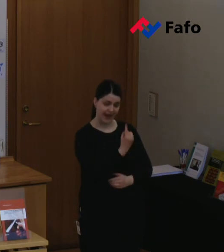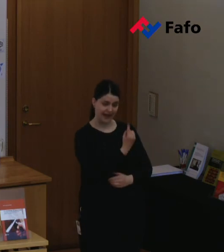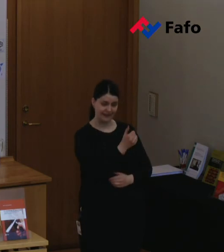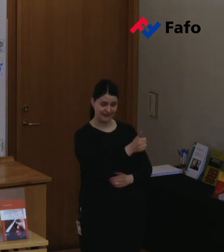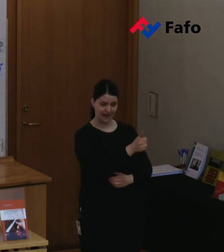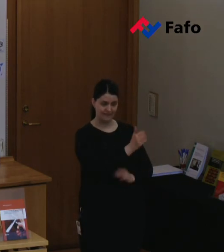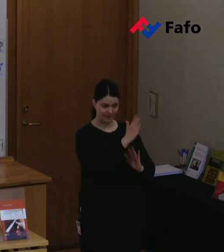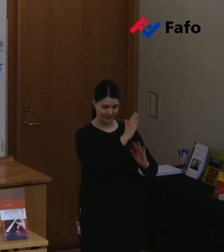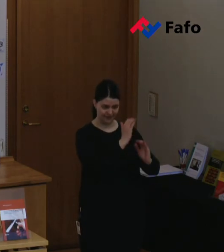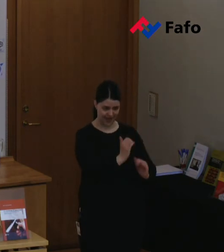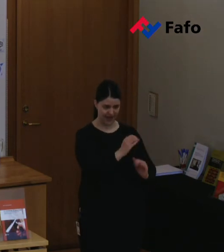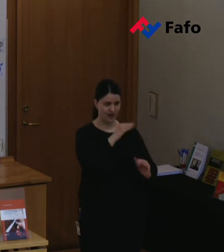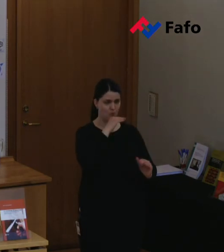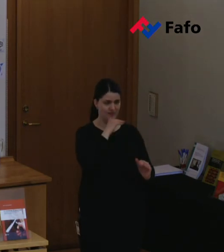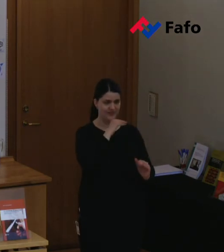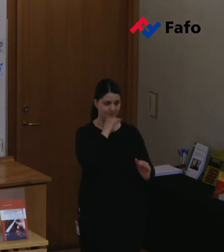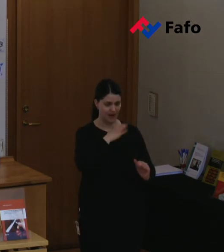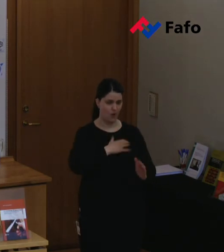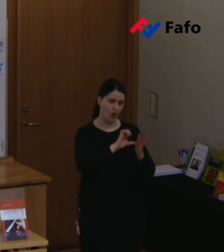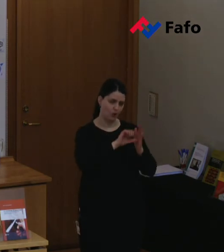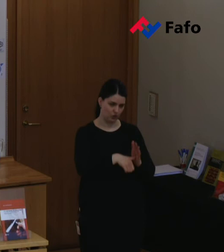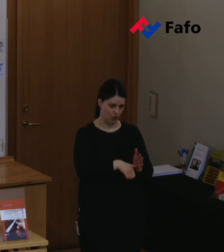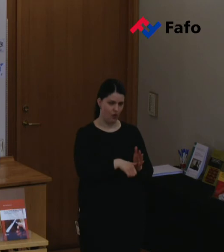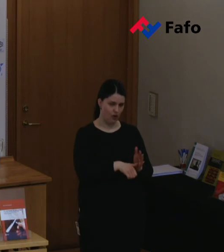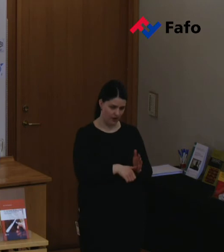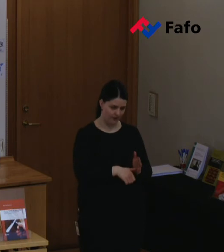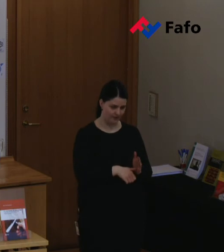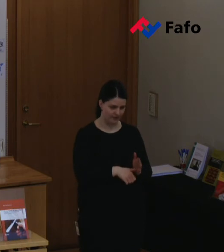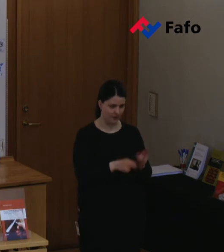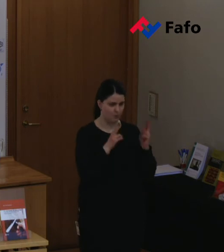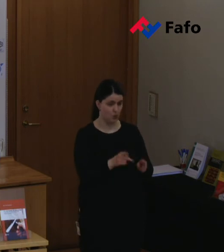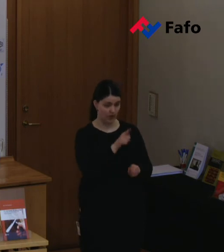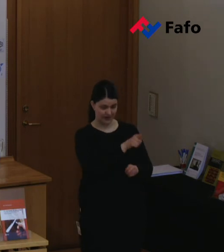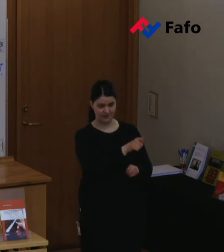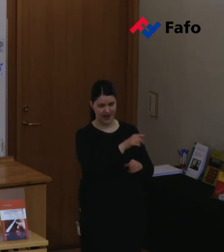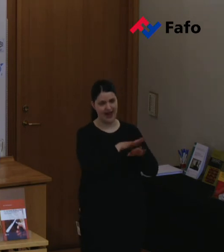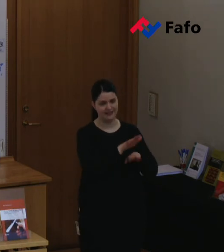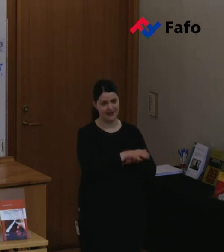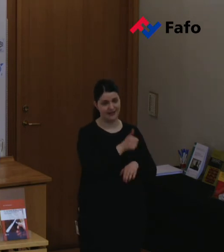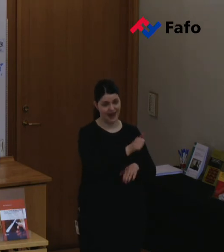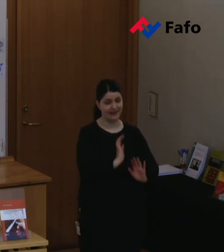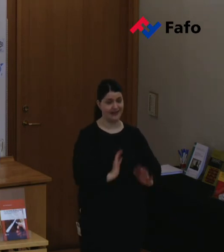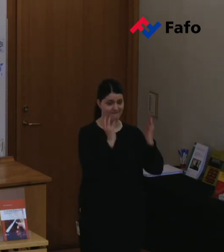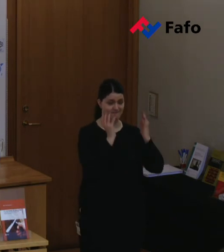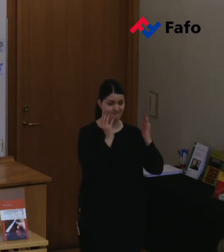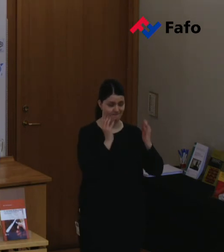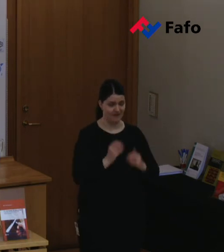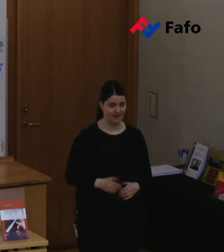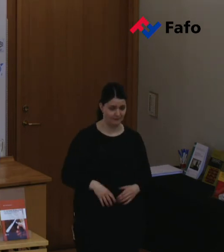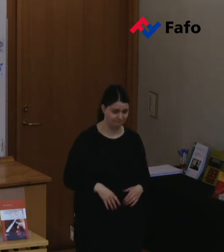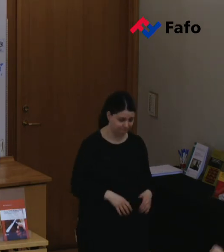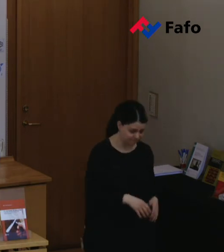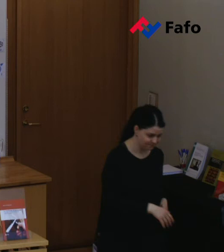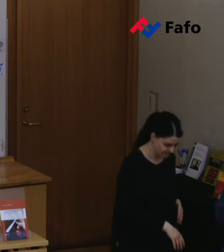som skal definere, bestemme og ha kontroll. Det brukeren som ekspert i sitt eget liv. Og både i Bergen og Sandnes